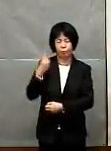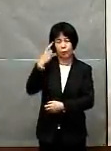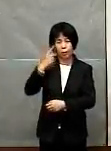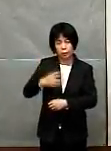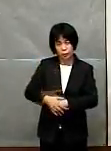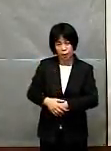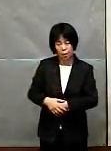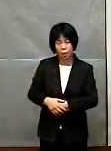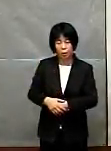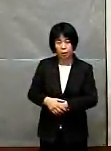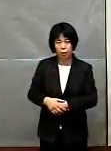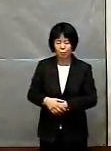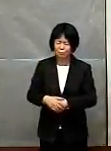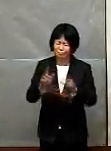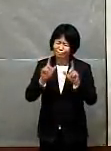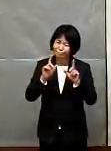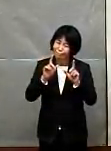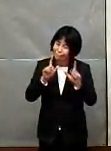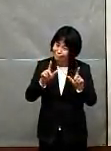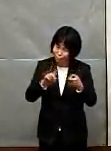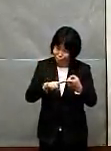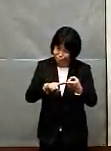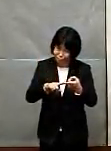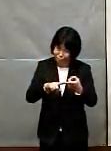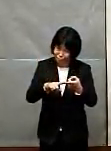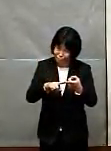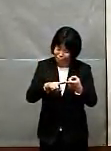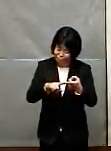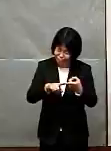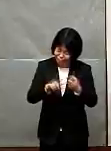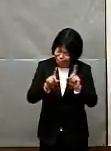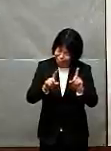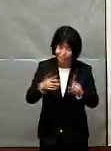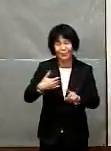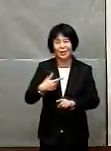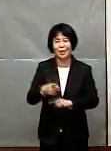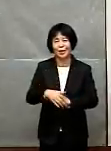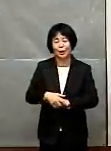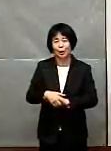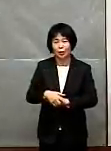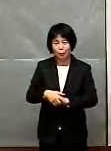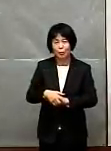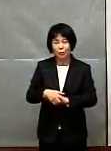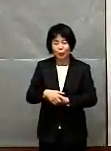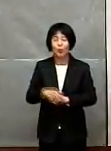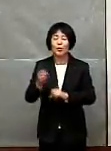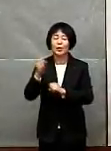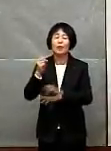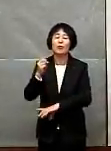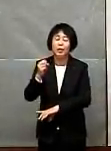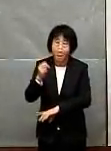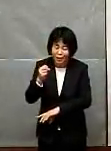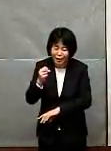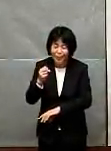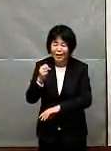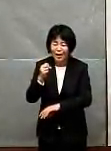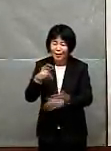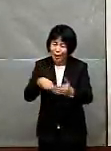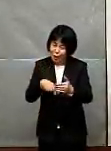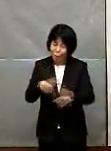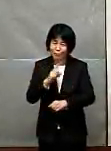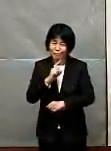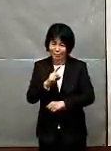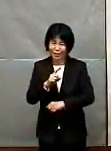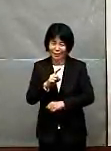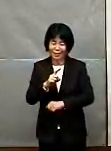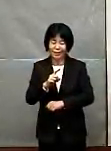ております。ちょっとお答えに遅くなったかどうかわからないんですが、そういう基本的なところだけお話をさせていただきます